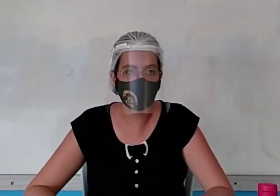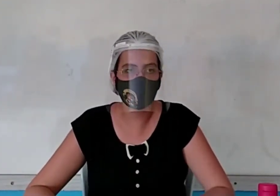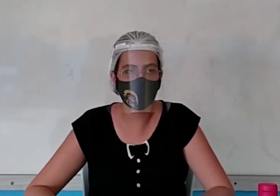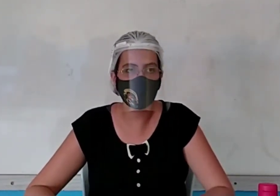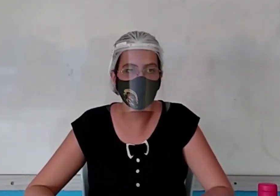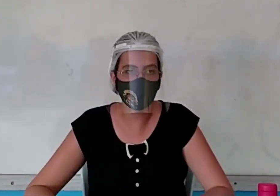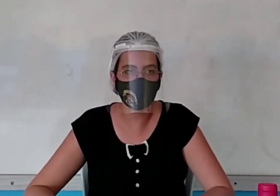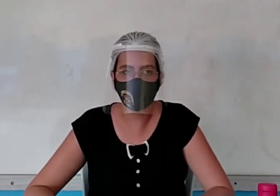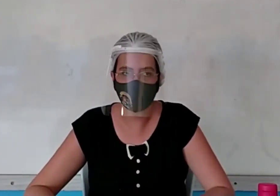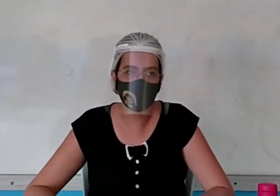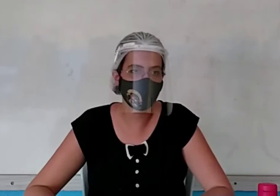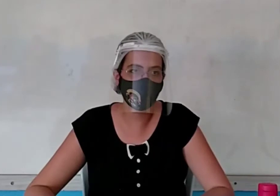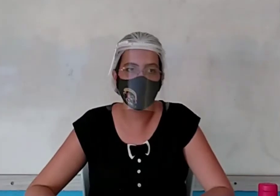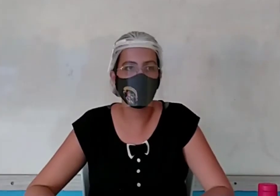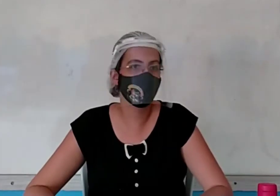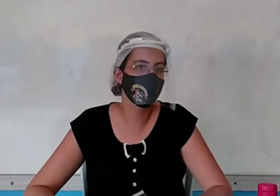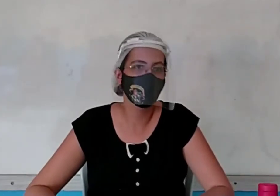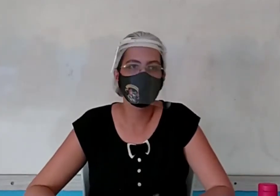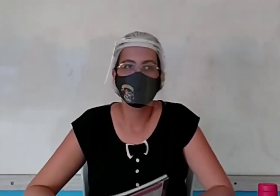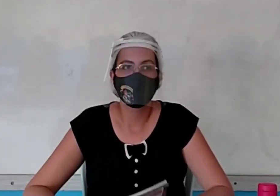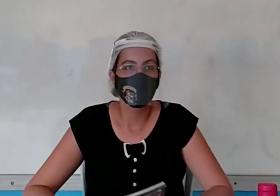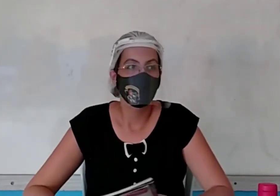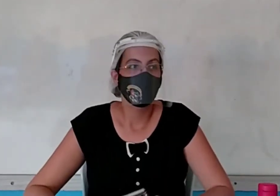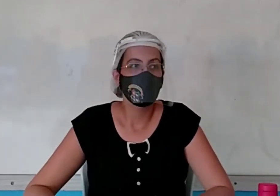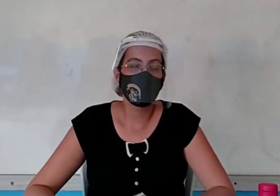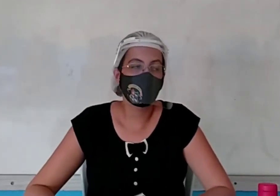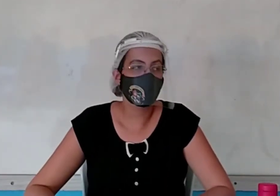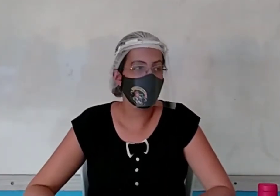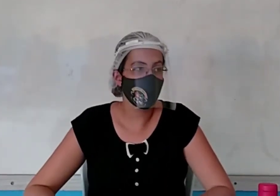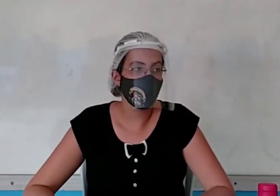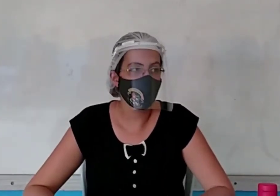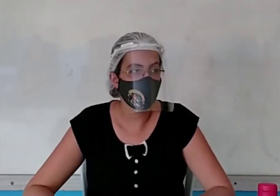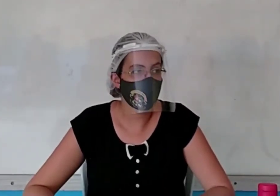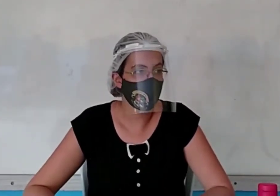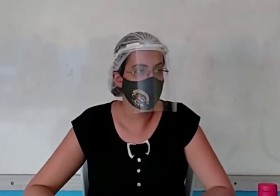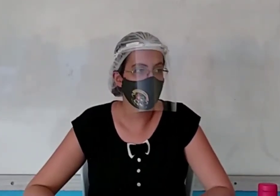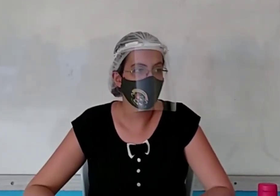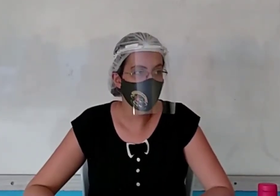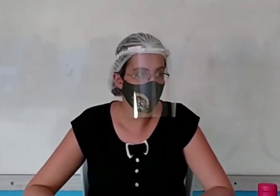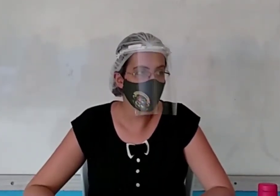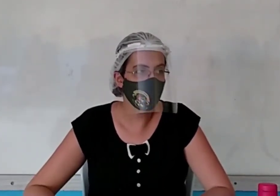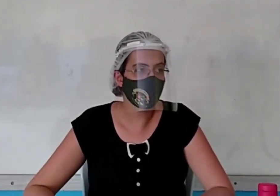cicloria. Mas isso é... Posso até afirmar para vocês que é uma utopia.